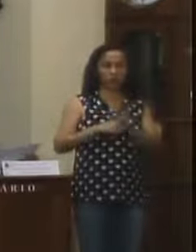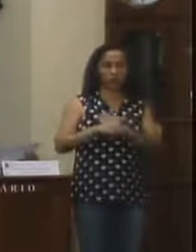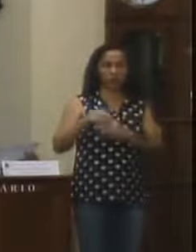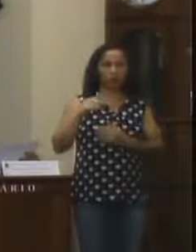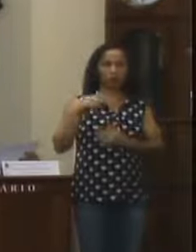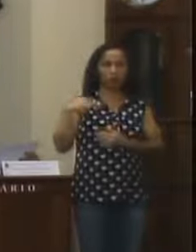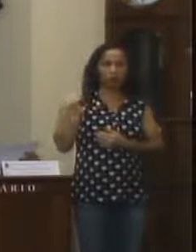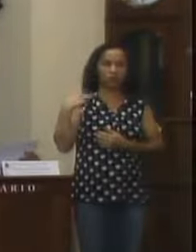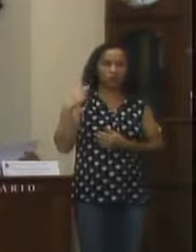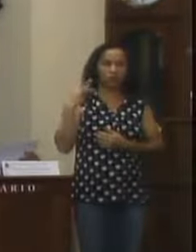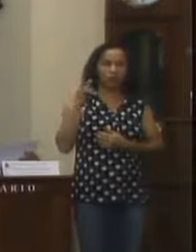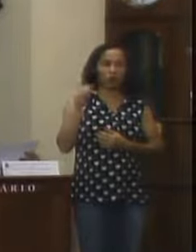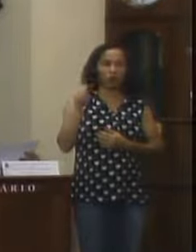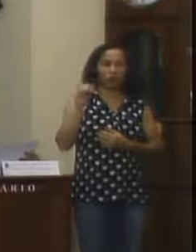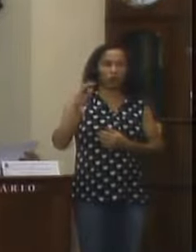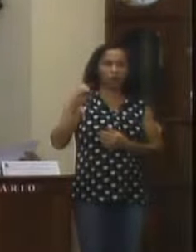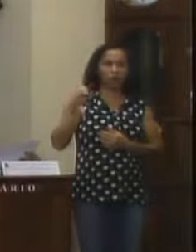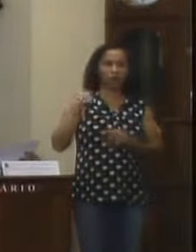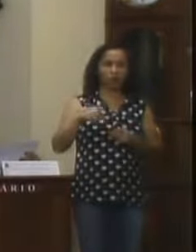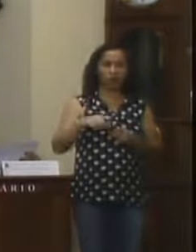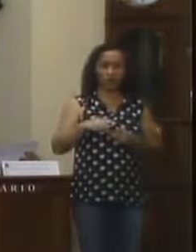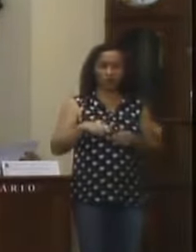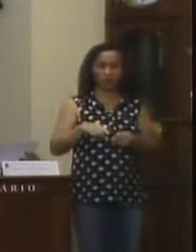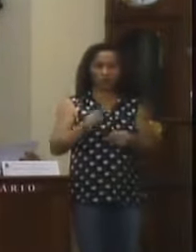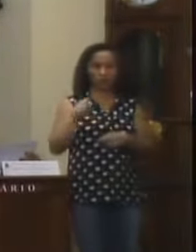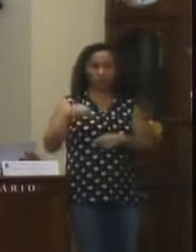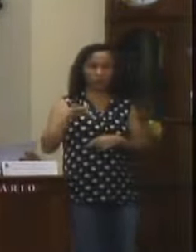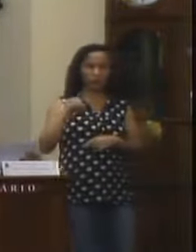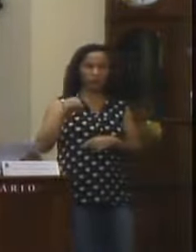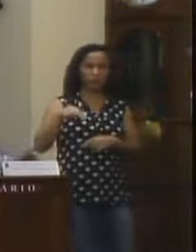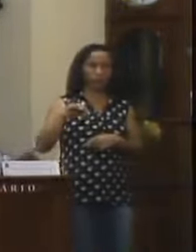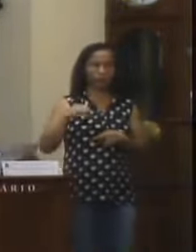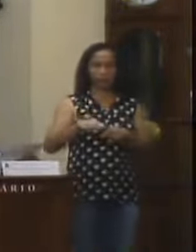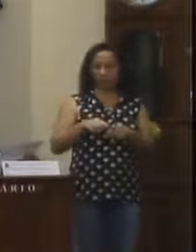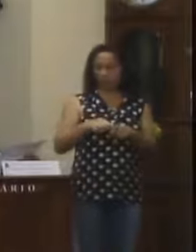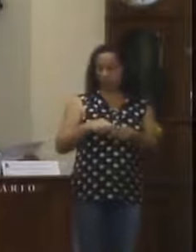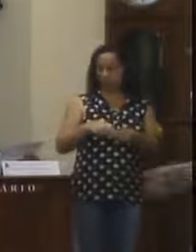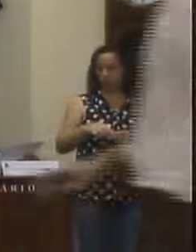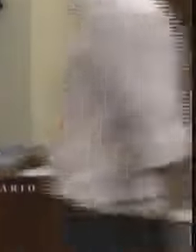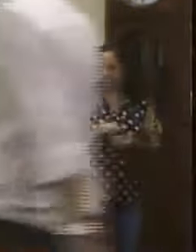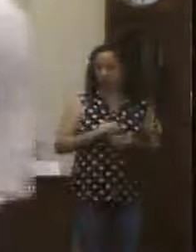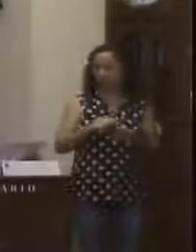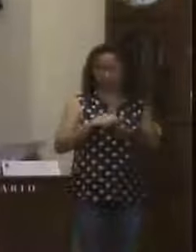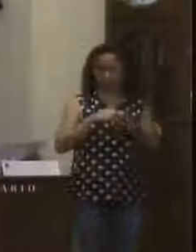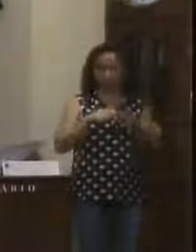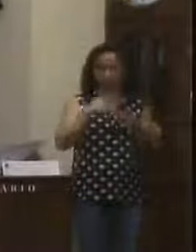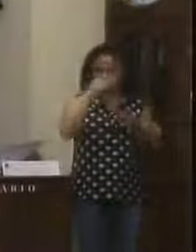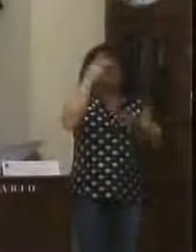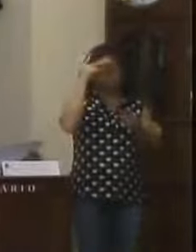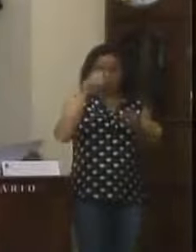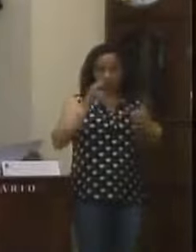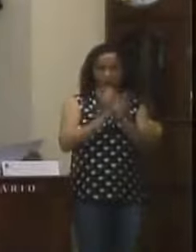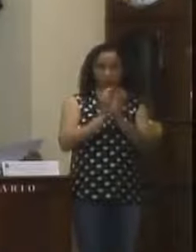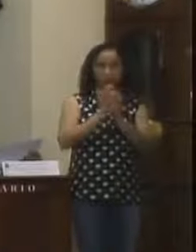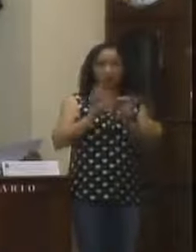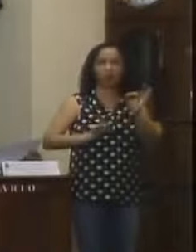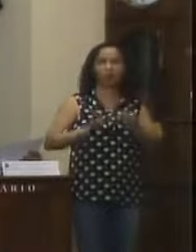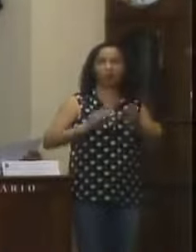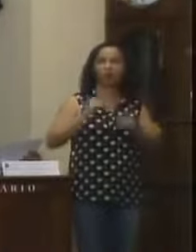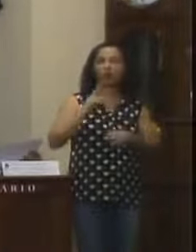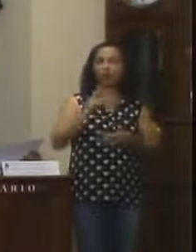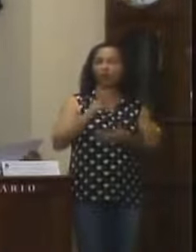condições de hipossuficiência econômica do titular que irá requerer o benefício. Do relatório. Trata-se de projeto de lei ordinária, oriundo do vereador